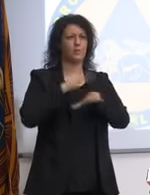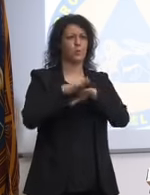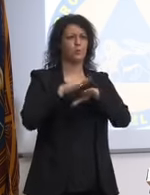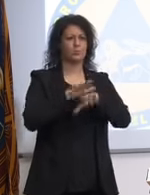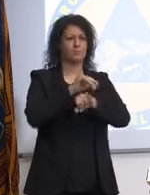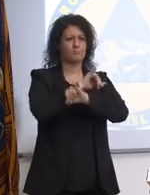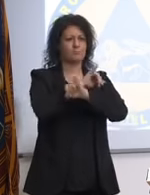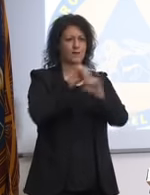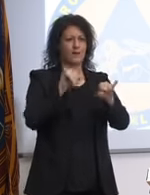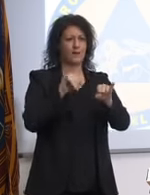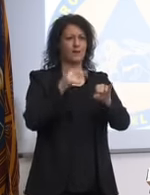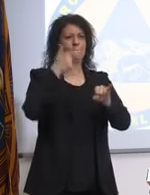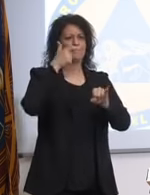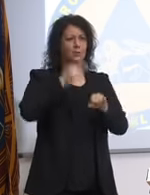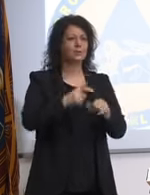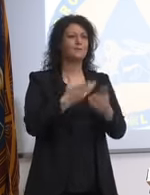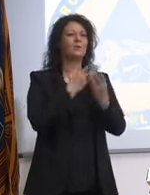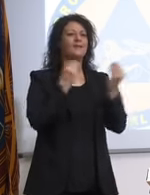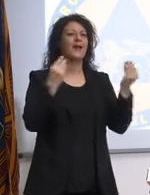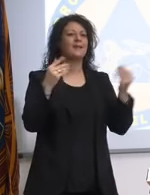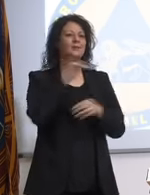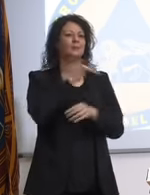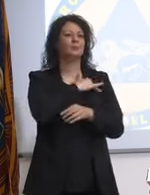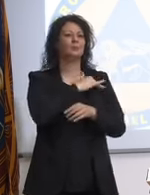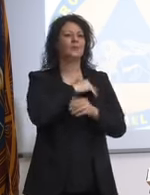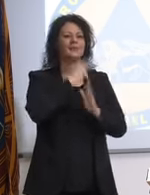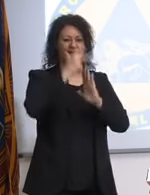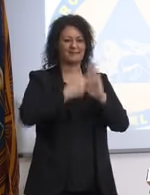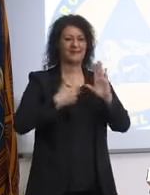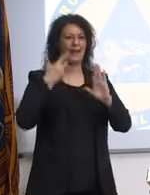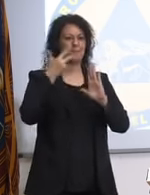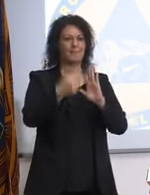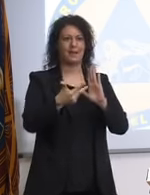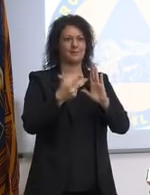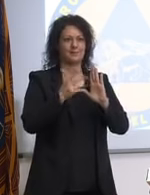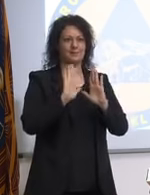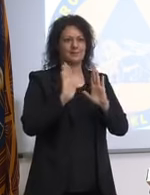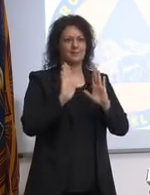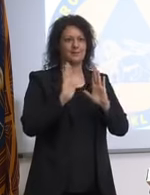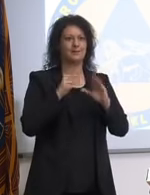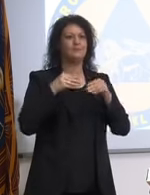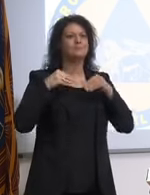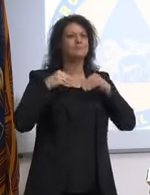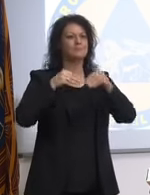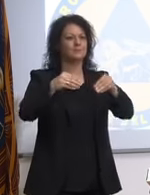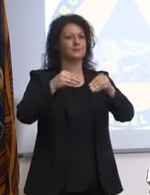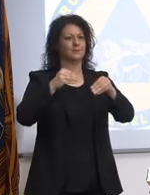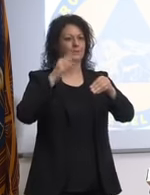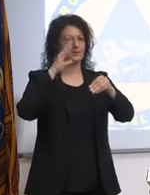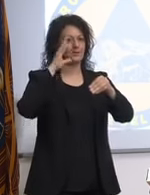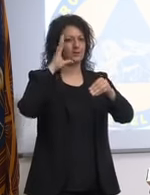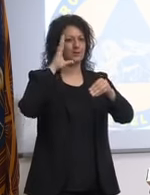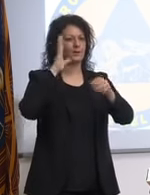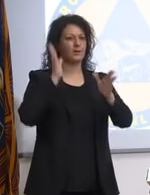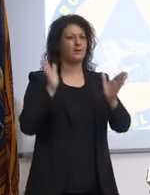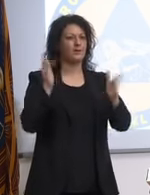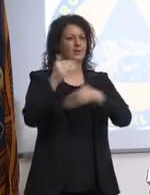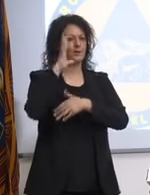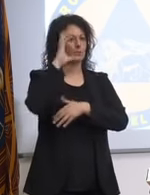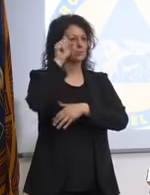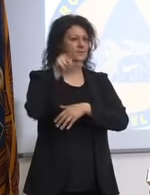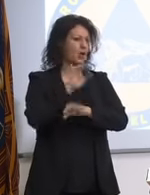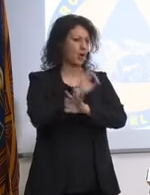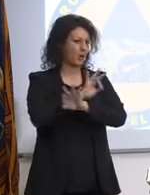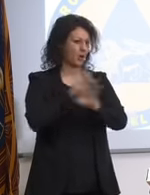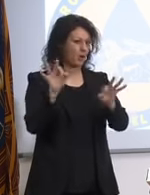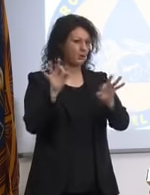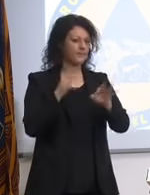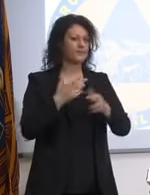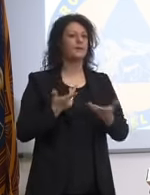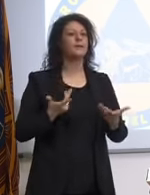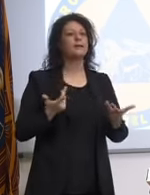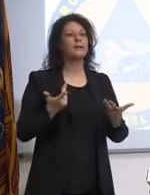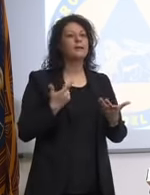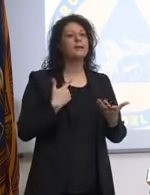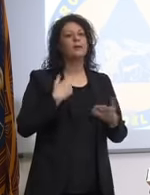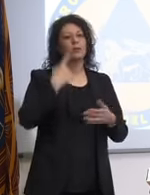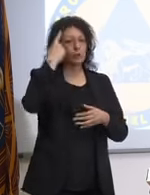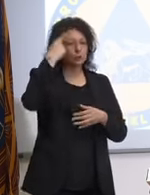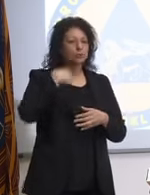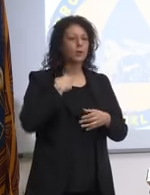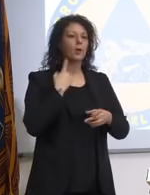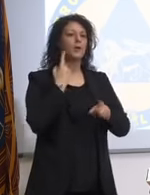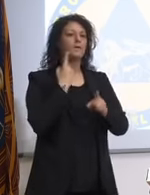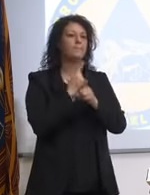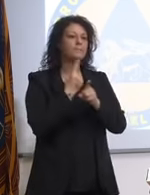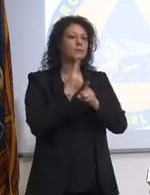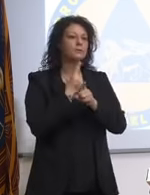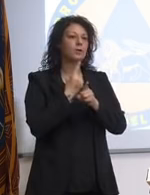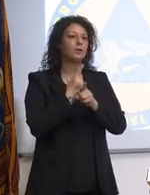perché moltissimi studenti per 3 mesi non sono mai andati in sede. E è ovvio che ci vorrebbe a 360 gradi un minimo di attenzione